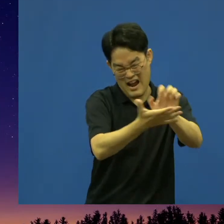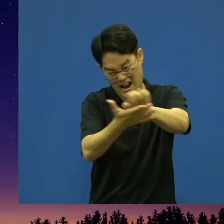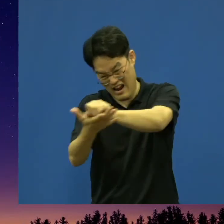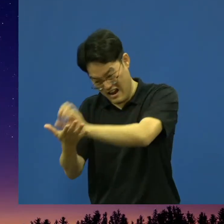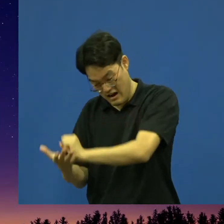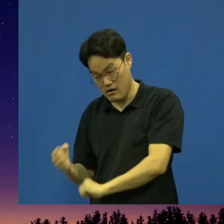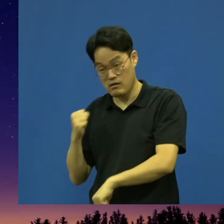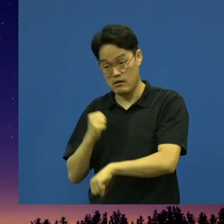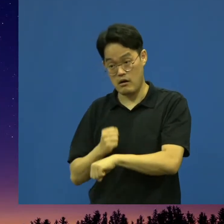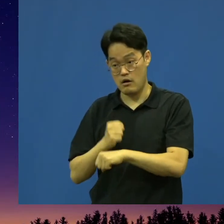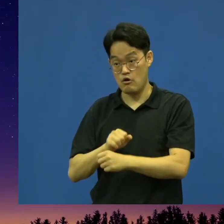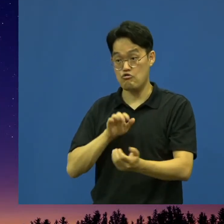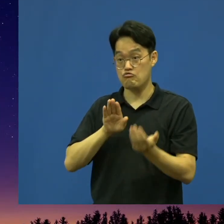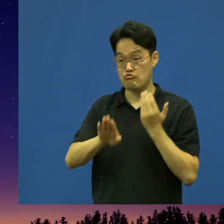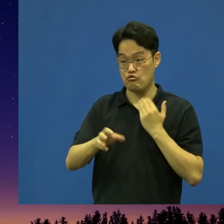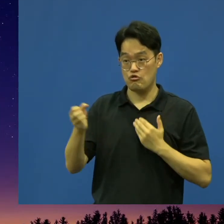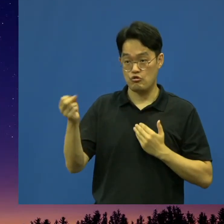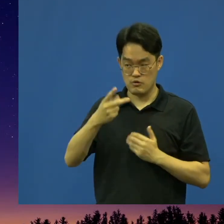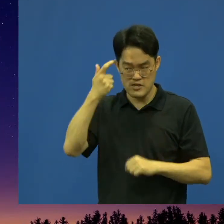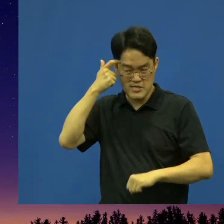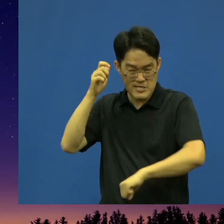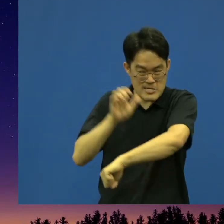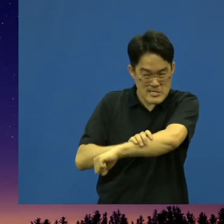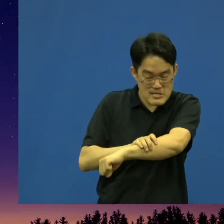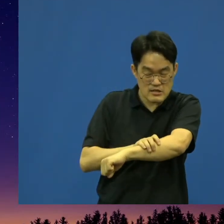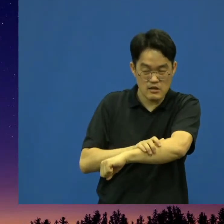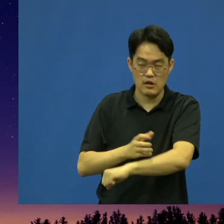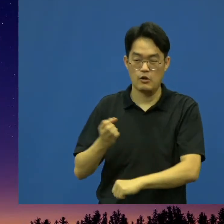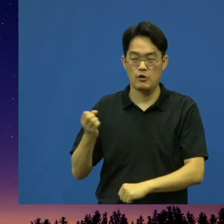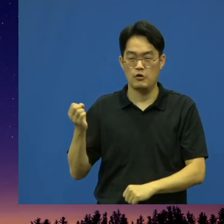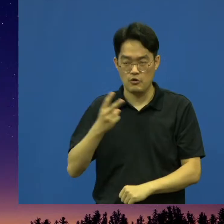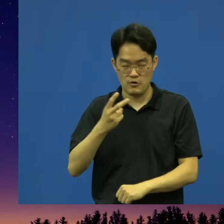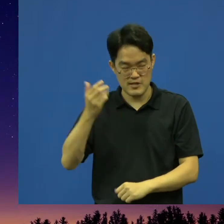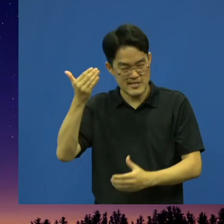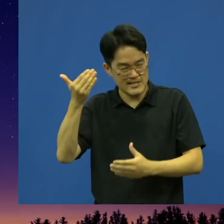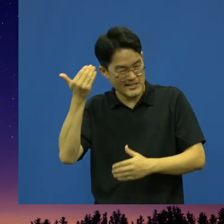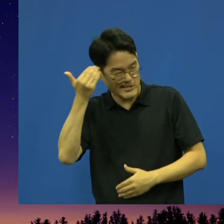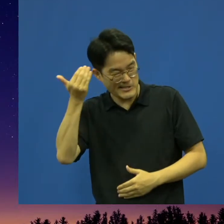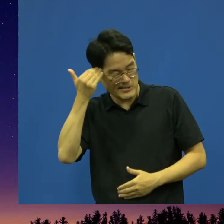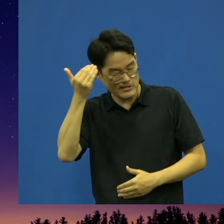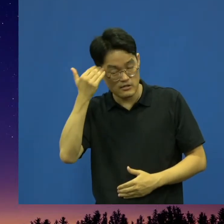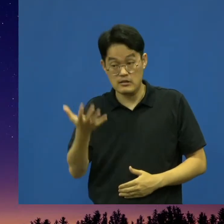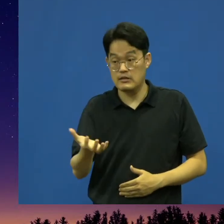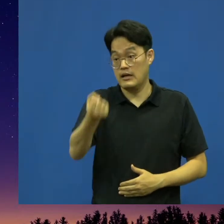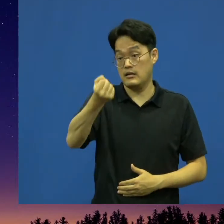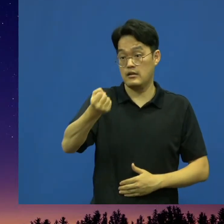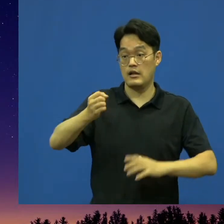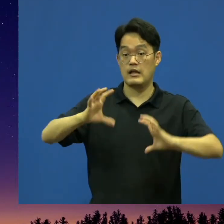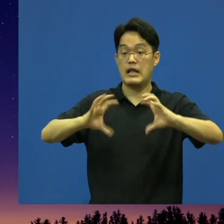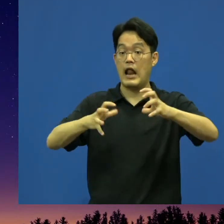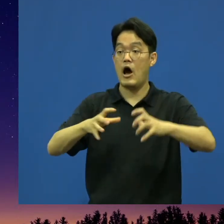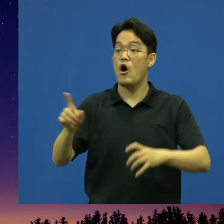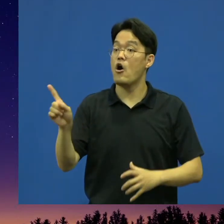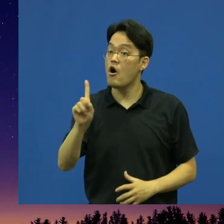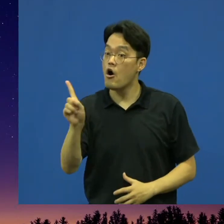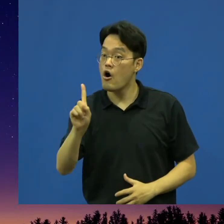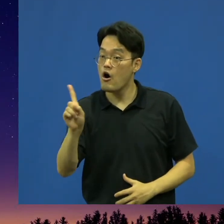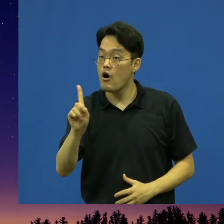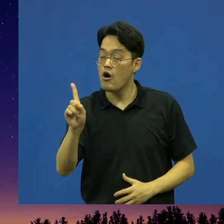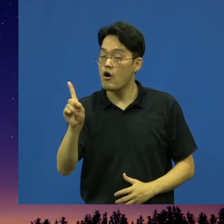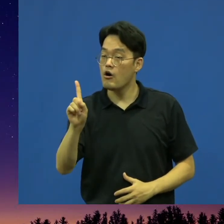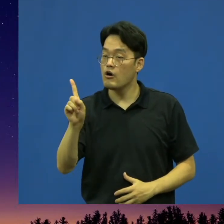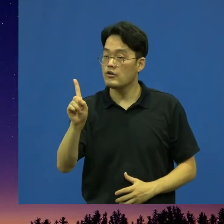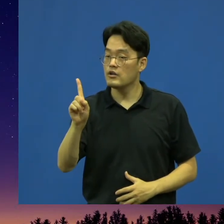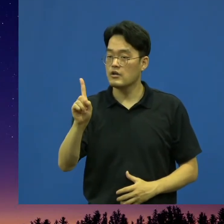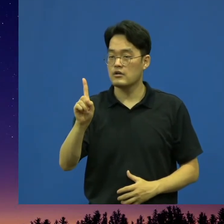그러면서도 굉장히 출중한 지혜와 지식의 시대를 열었던 제국, 어디를 말할까요?